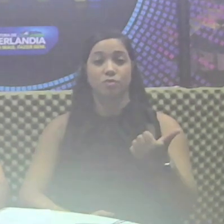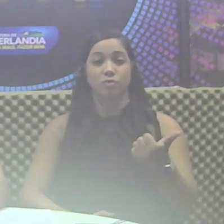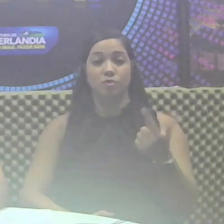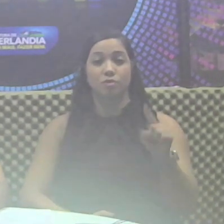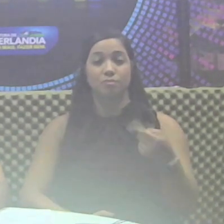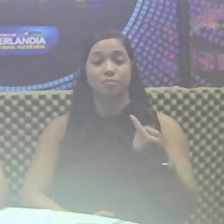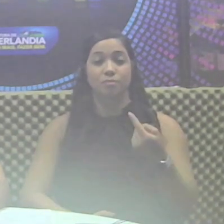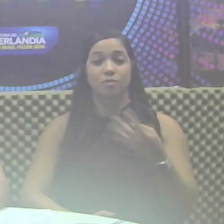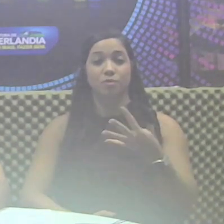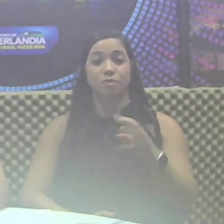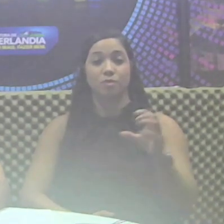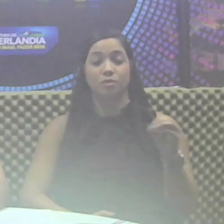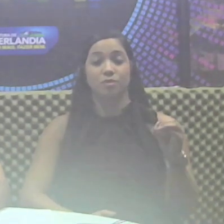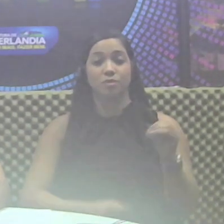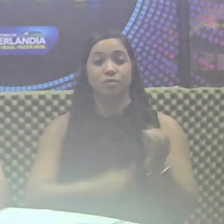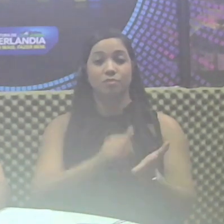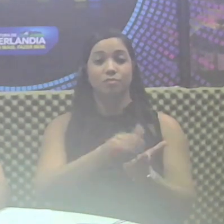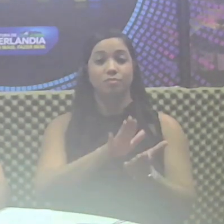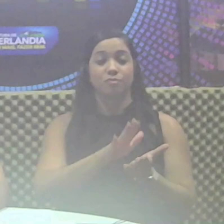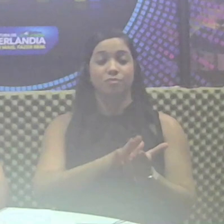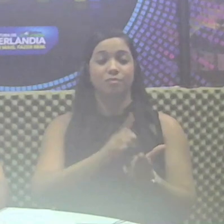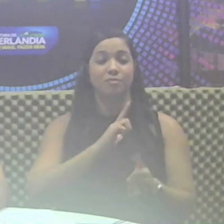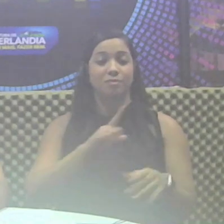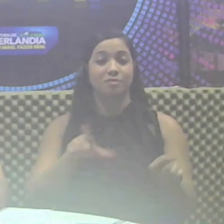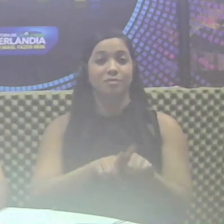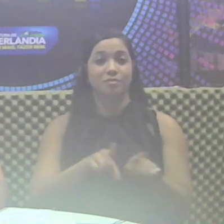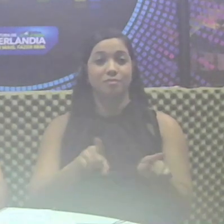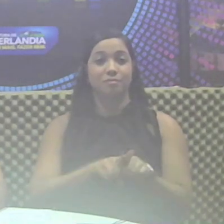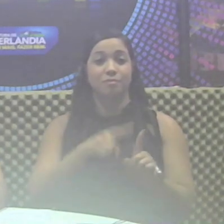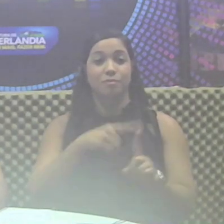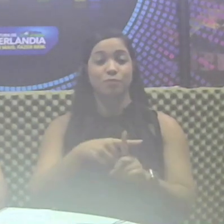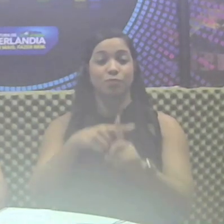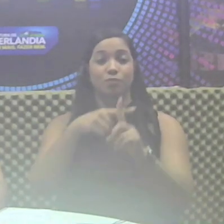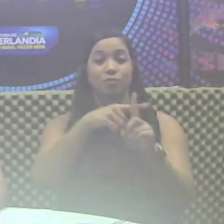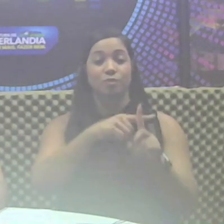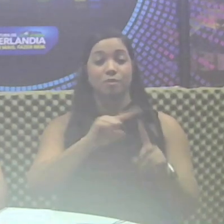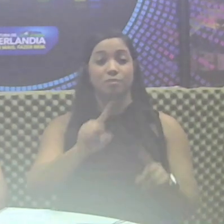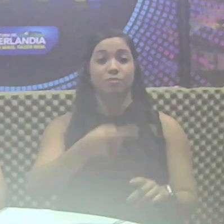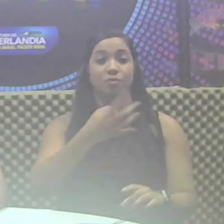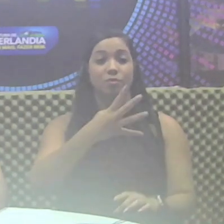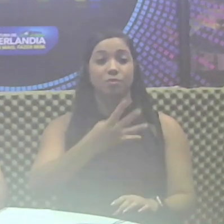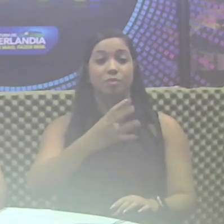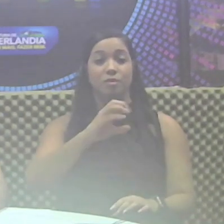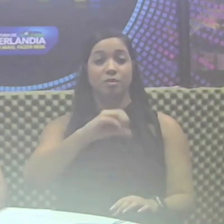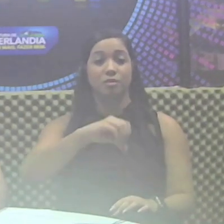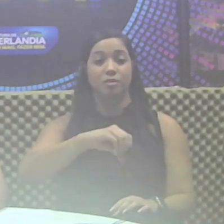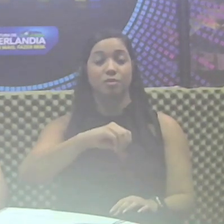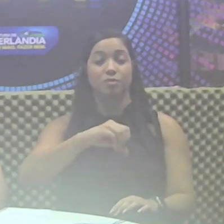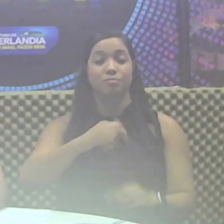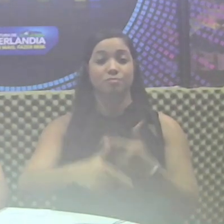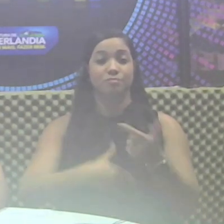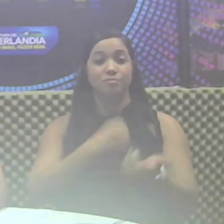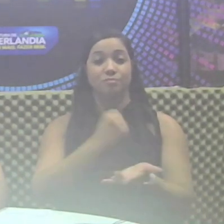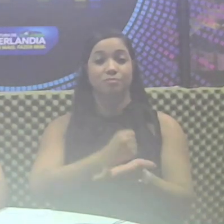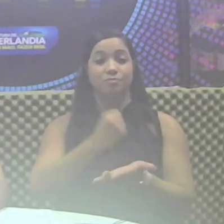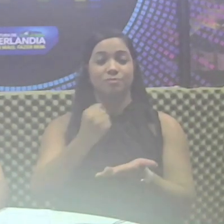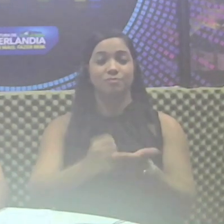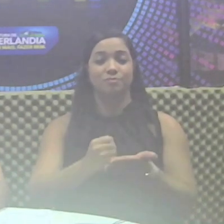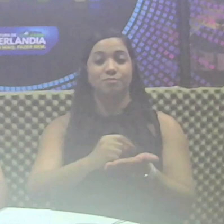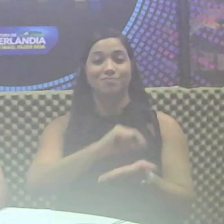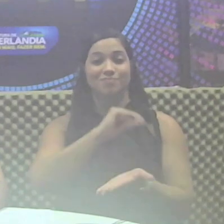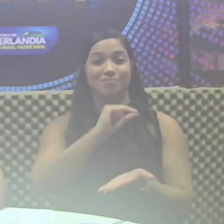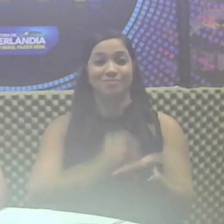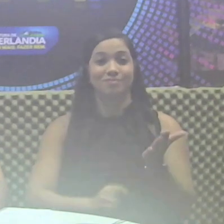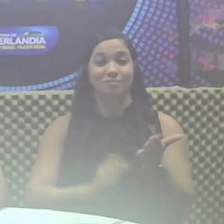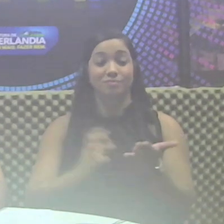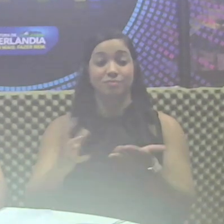12.243 desligamentos, o que resultou também em saldo positivo de 1.049 empregos. As contratações foram